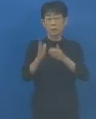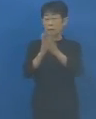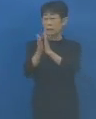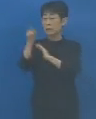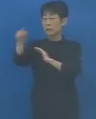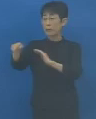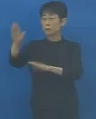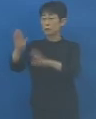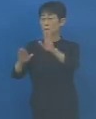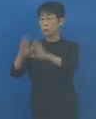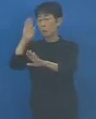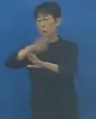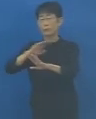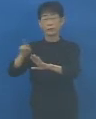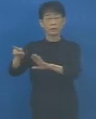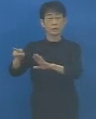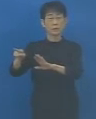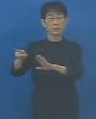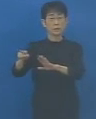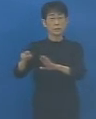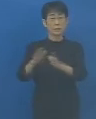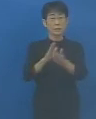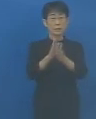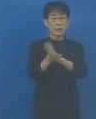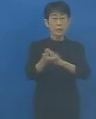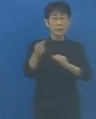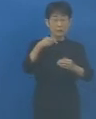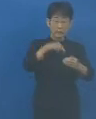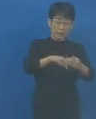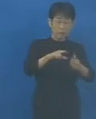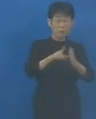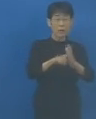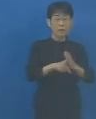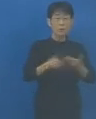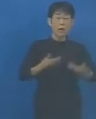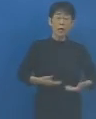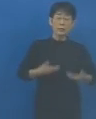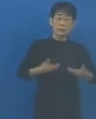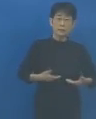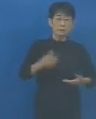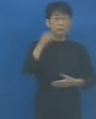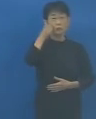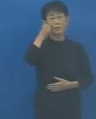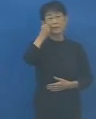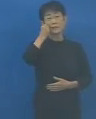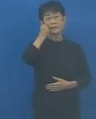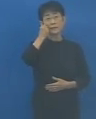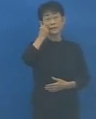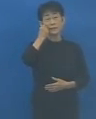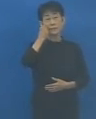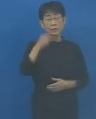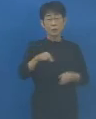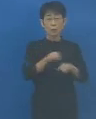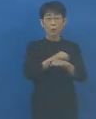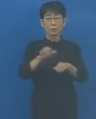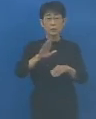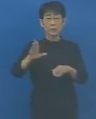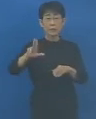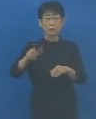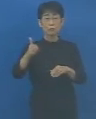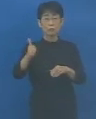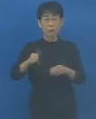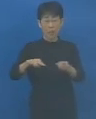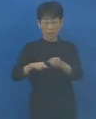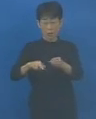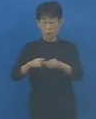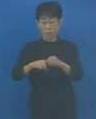し県内であってもですね必ずしも安心できる状況ではない。特にデルタ株の場合は今まで